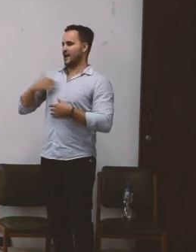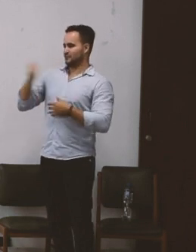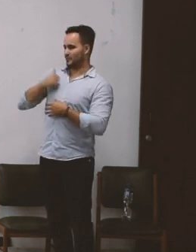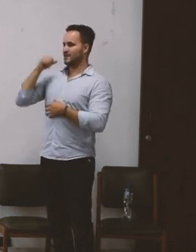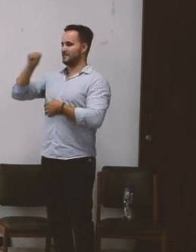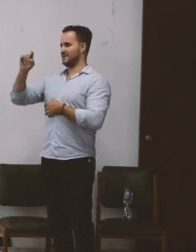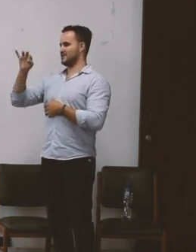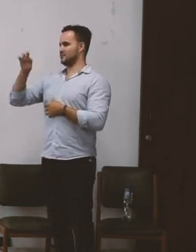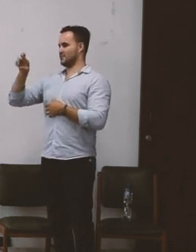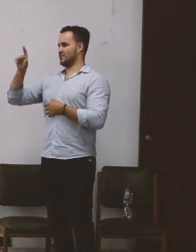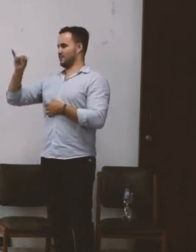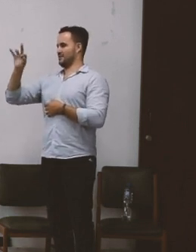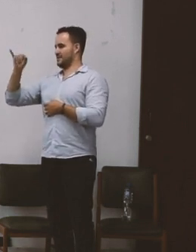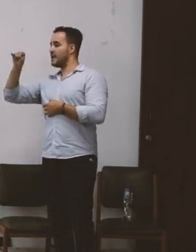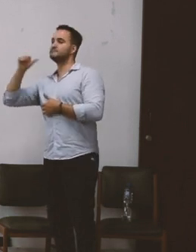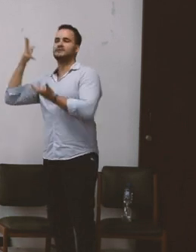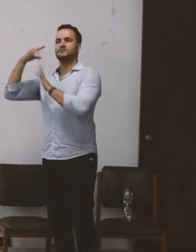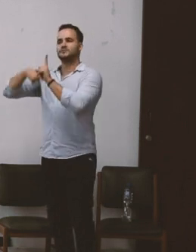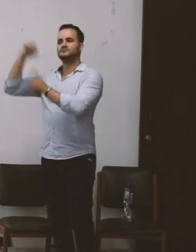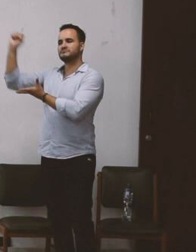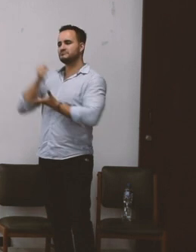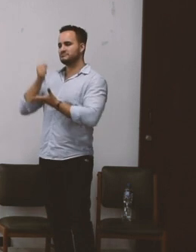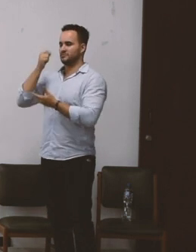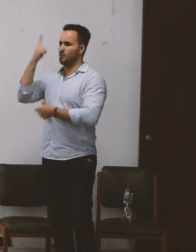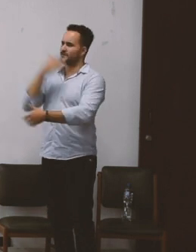donde mensualmente recibo algo así como